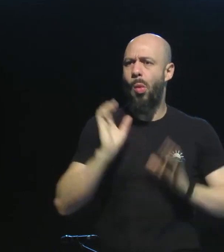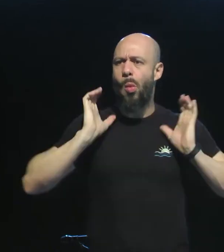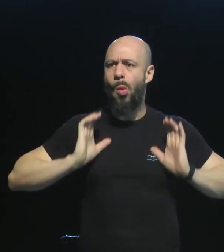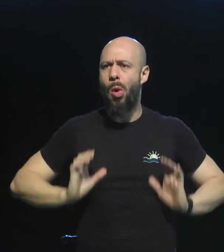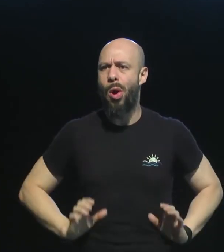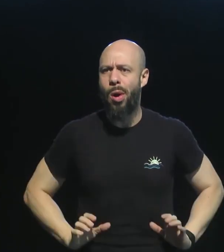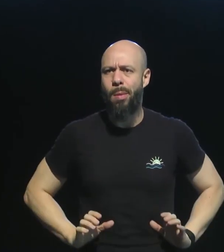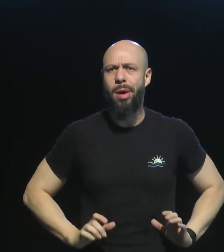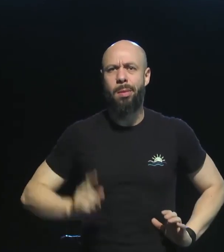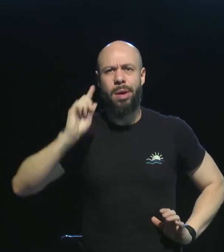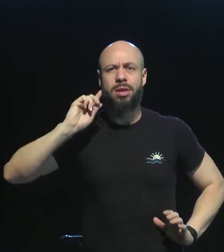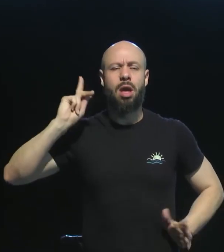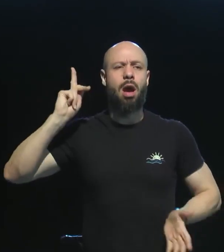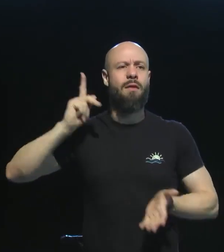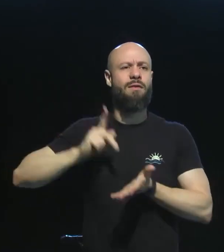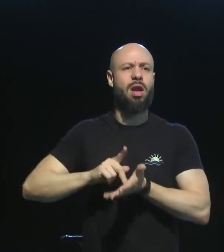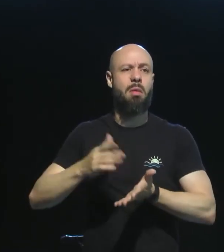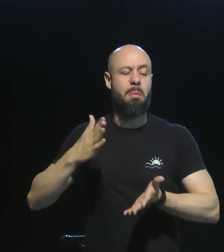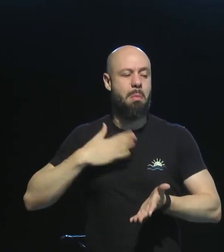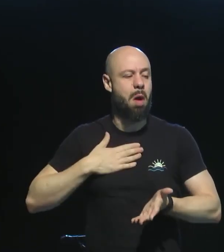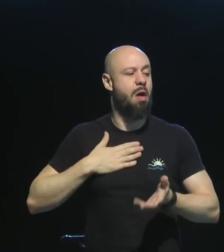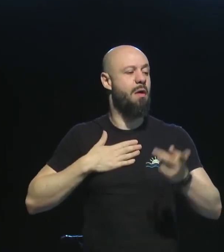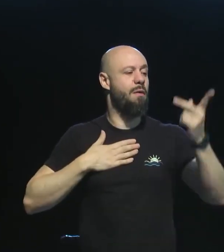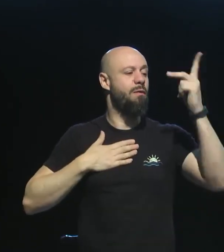o que é verdade para você.